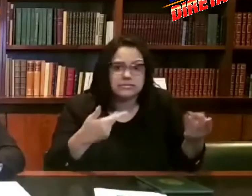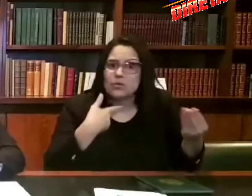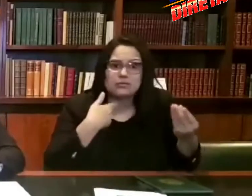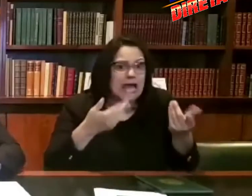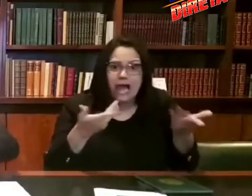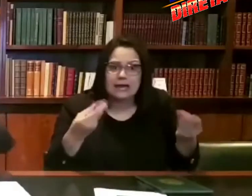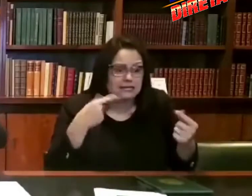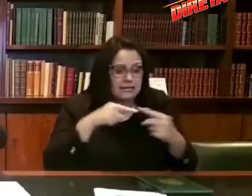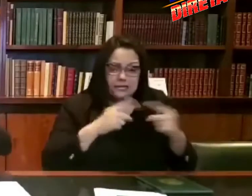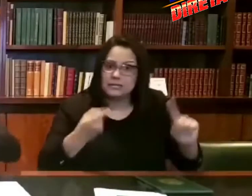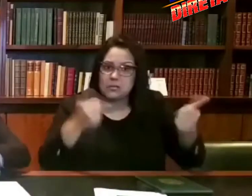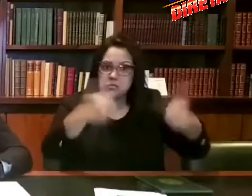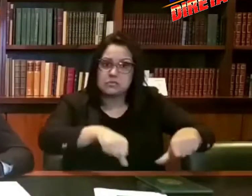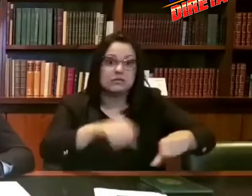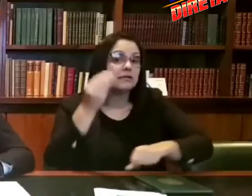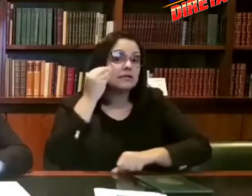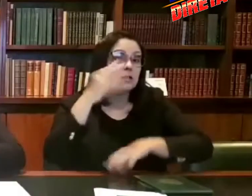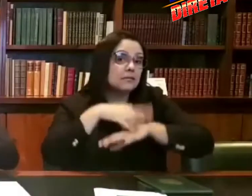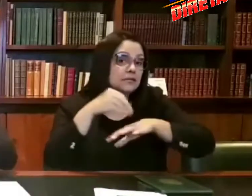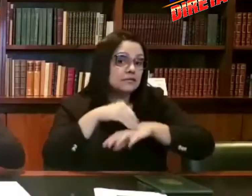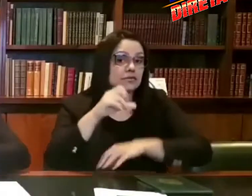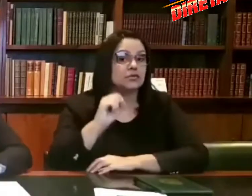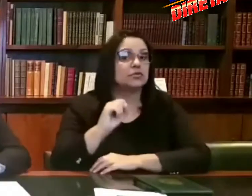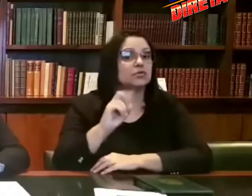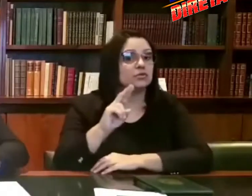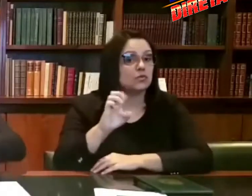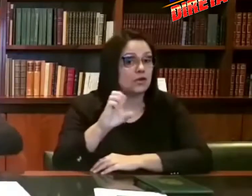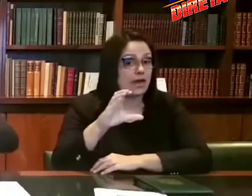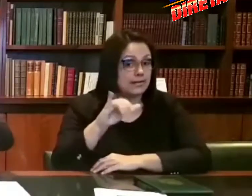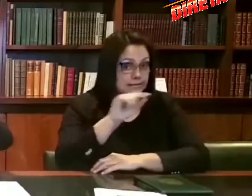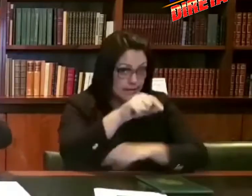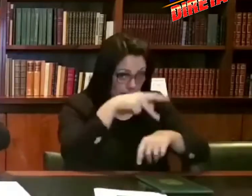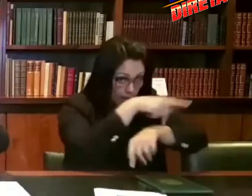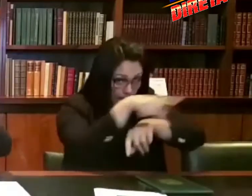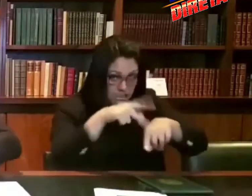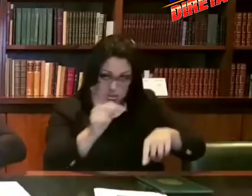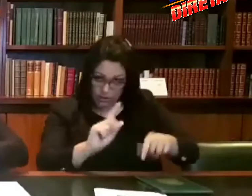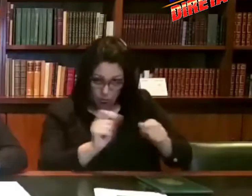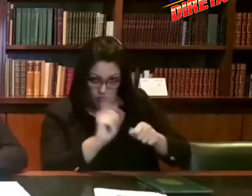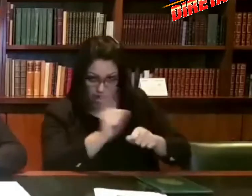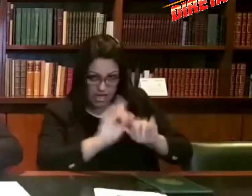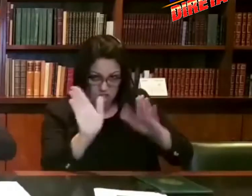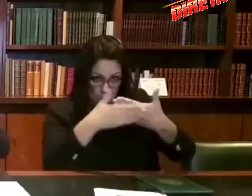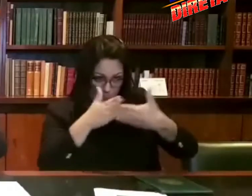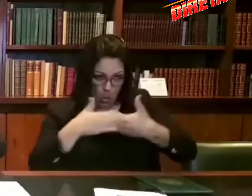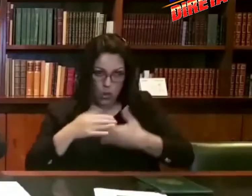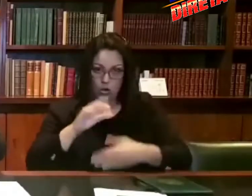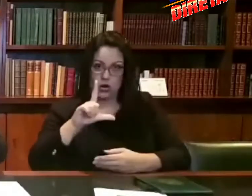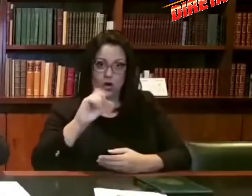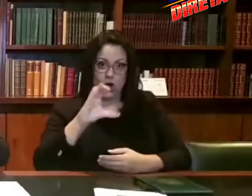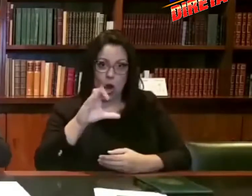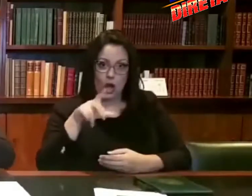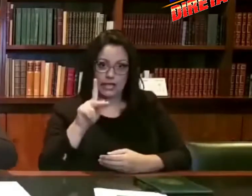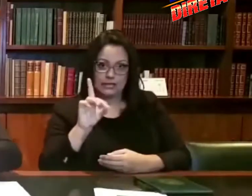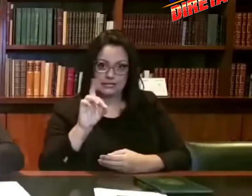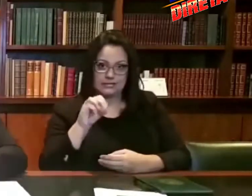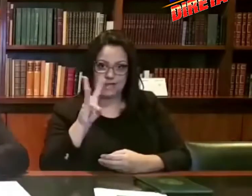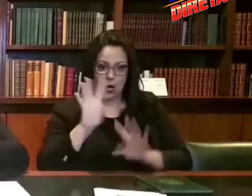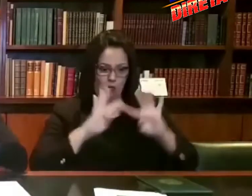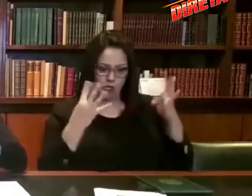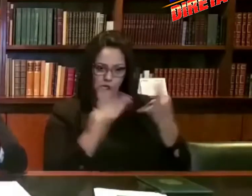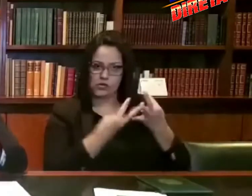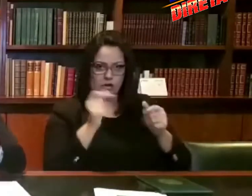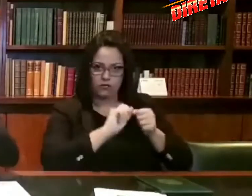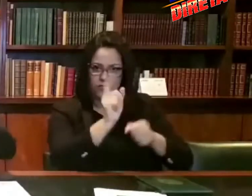mundo, em lugar nenhum do mundo. A Suécia, um país que não fez lockdown. É um país que está bem com a sua economia, com o número de mortes